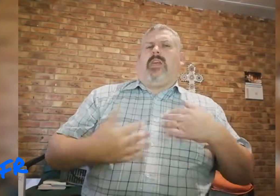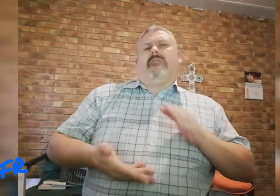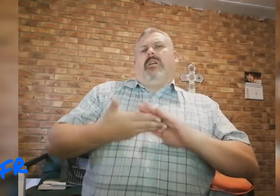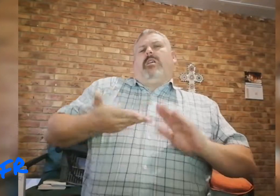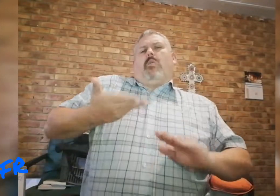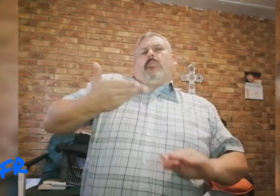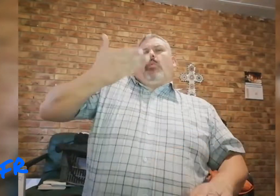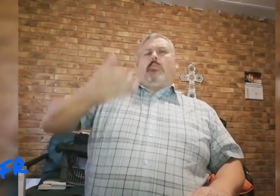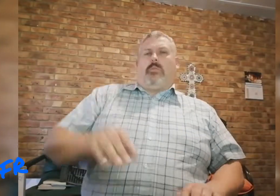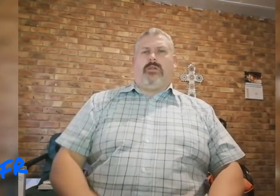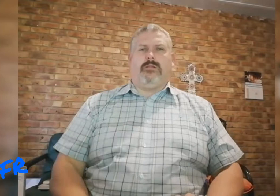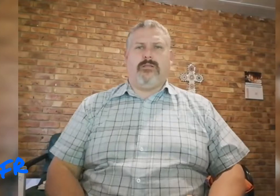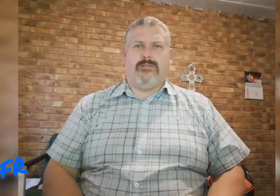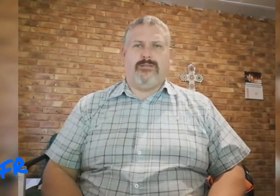bedrewe, op.